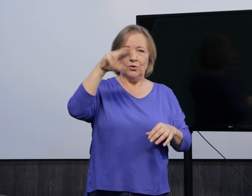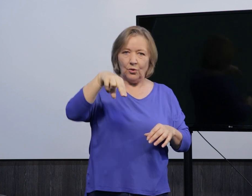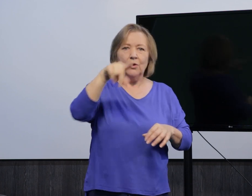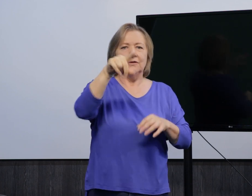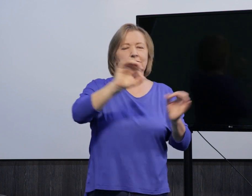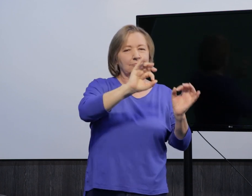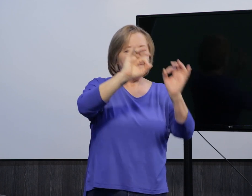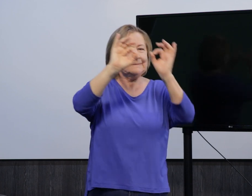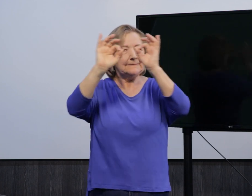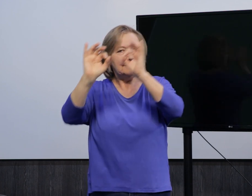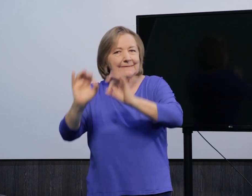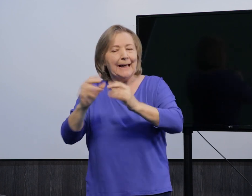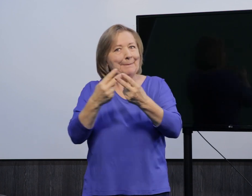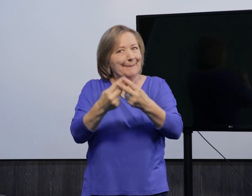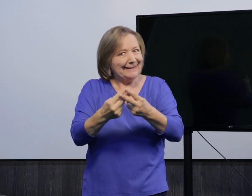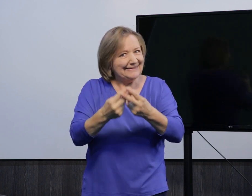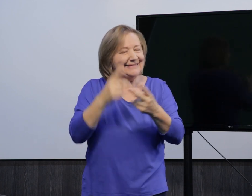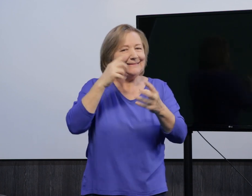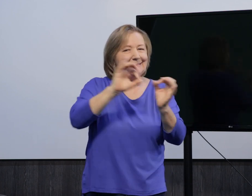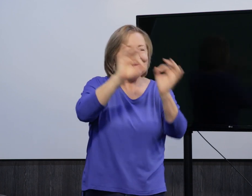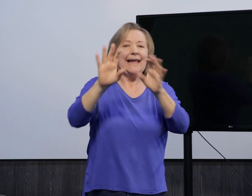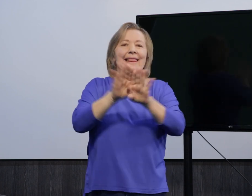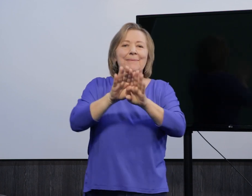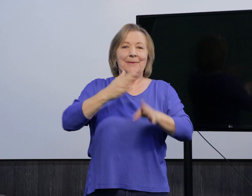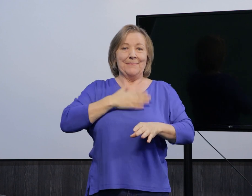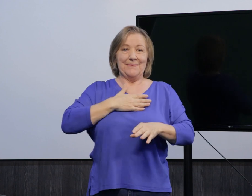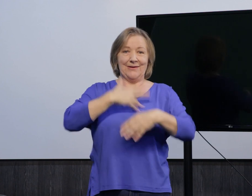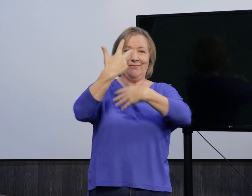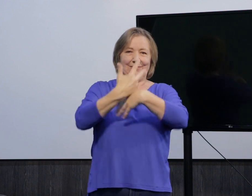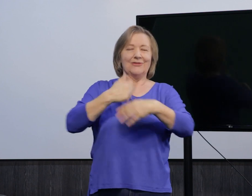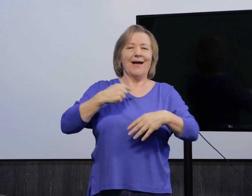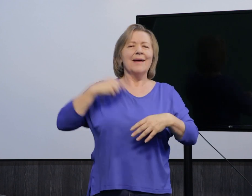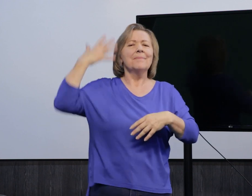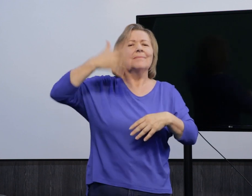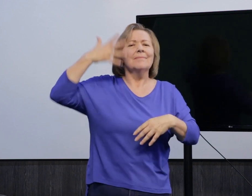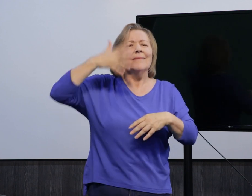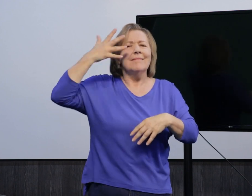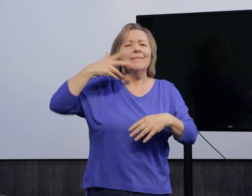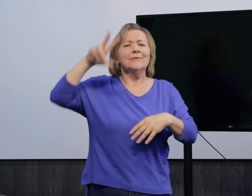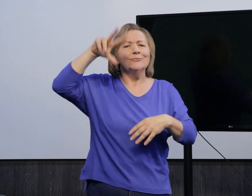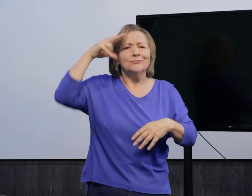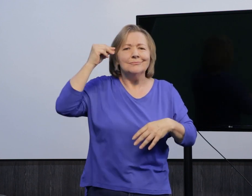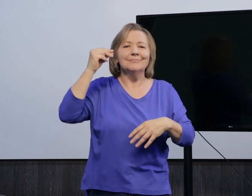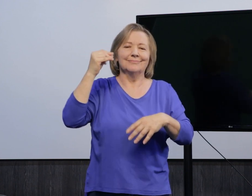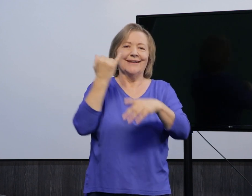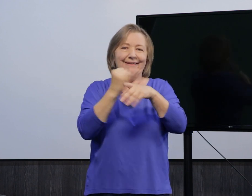né onde vocês podem estar assistindo né E também né alguns e-books né algumas palestras